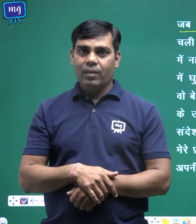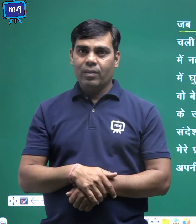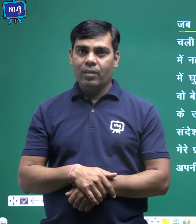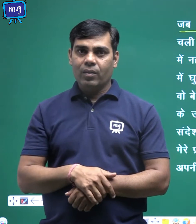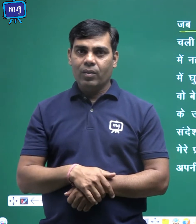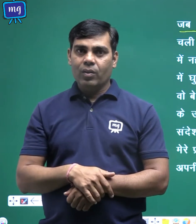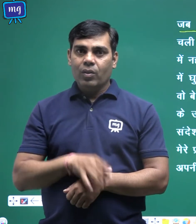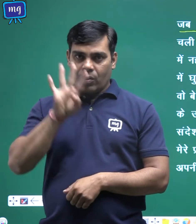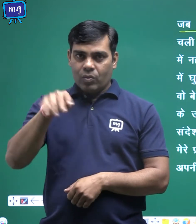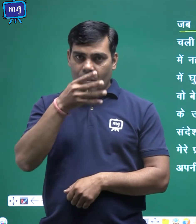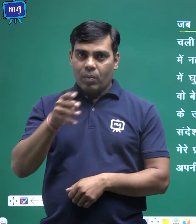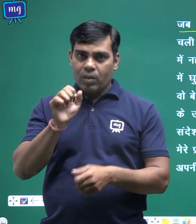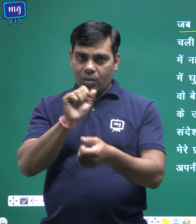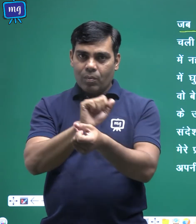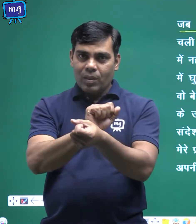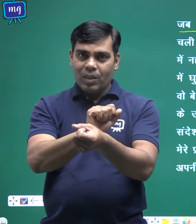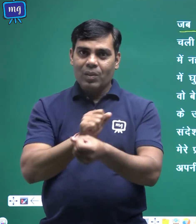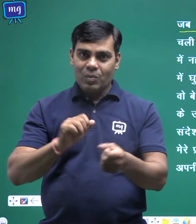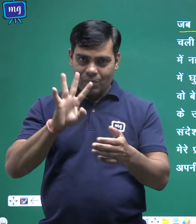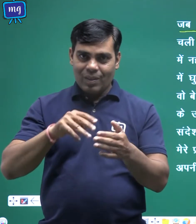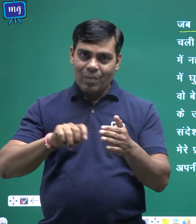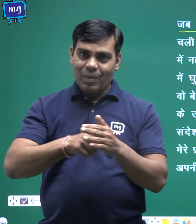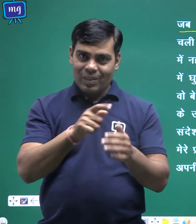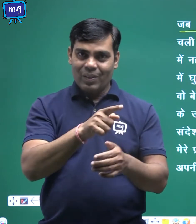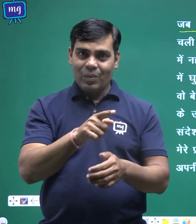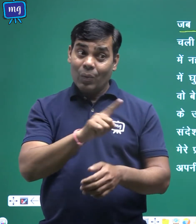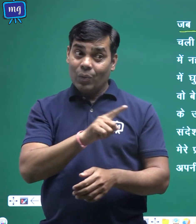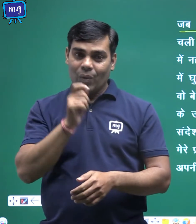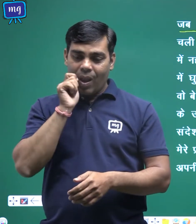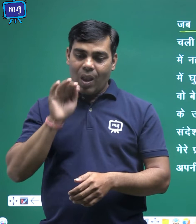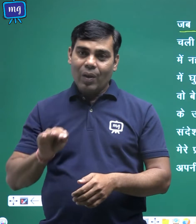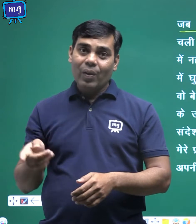बंदी मंत्री यानी उस लड़के को